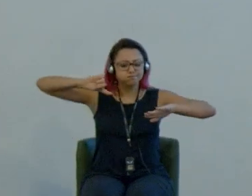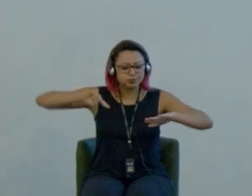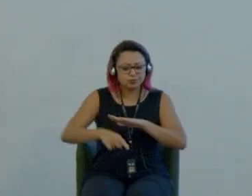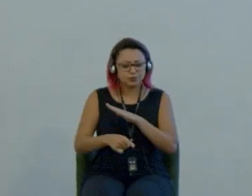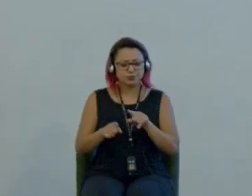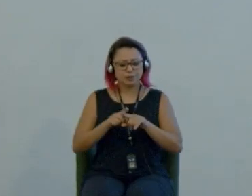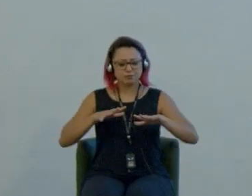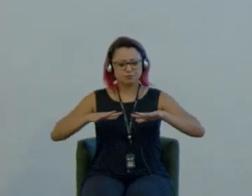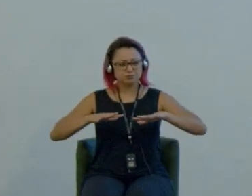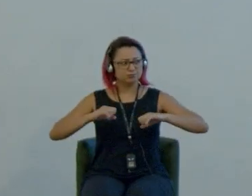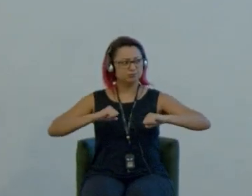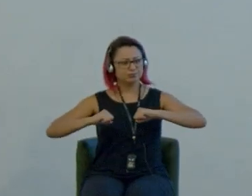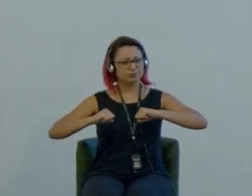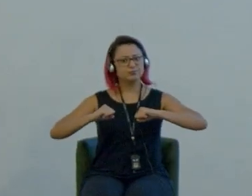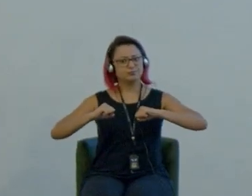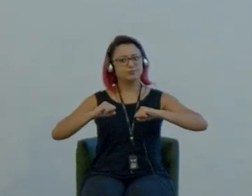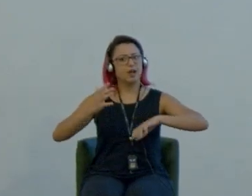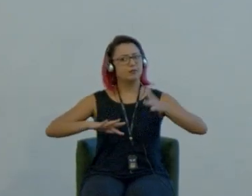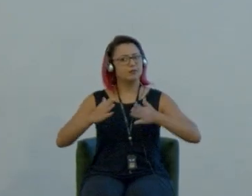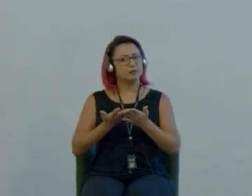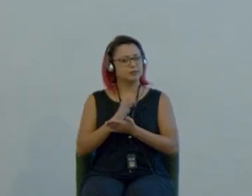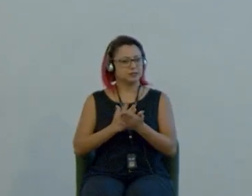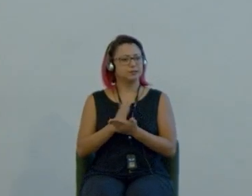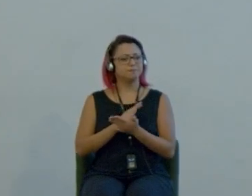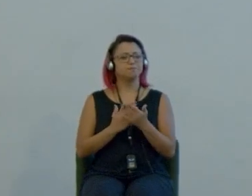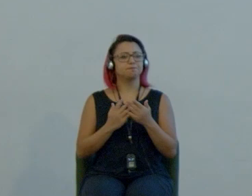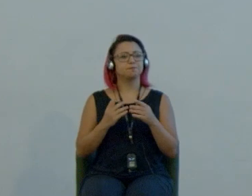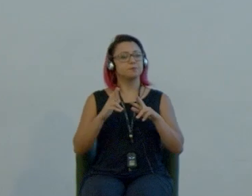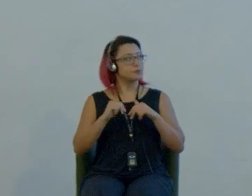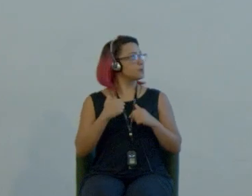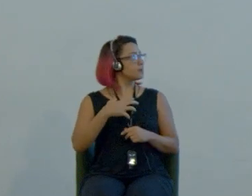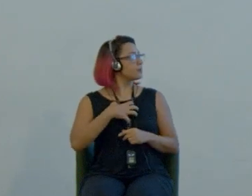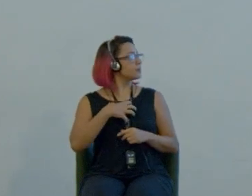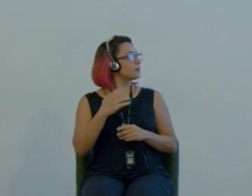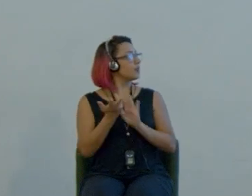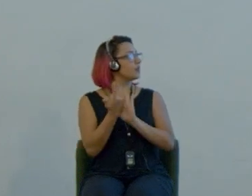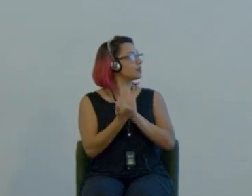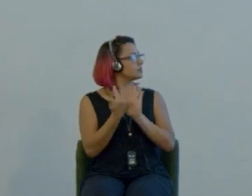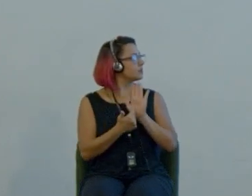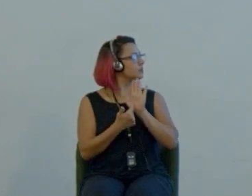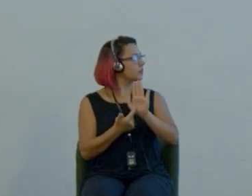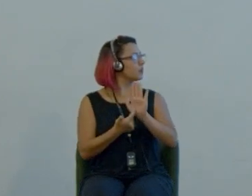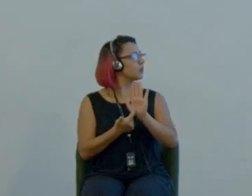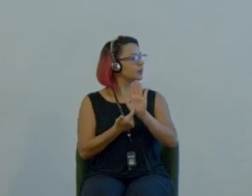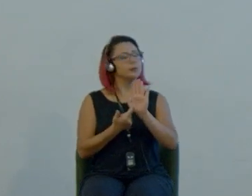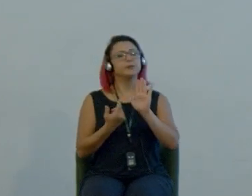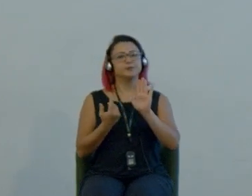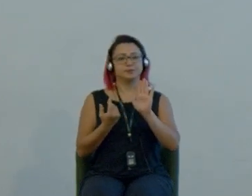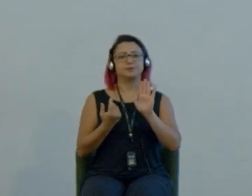choses. Si vous voulez, ça, c'est notre représentation à nous de l'Anthropocène ou